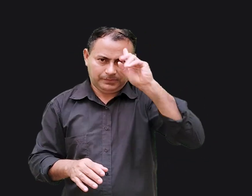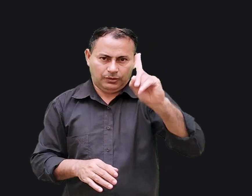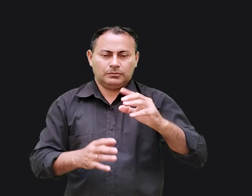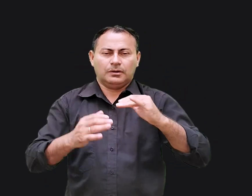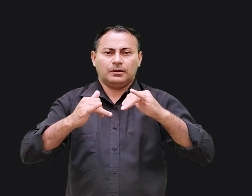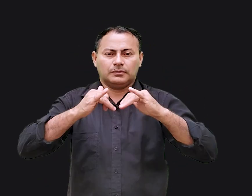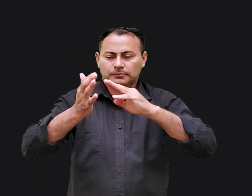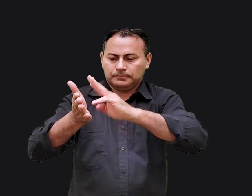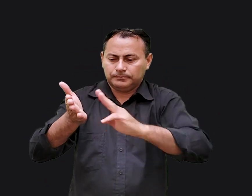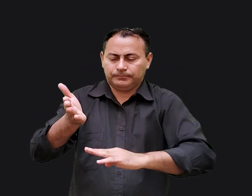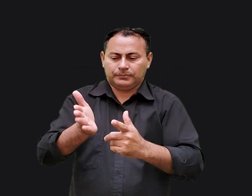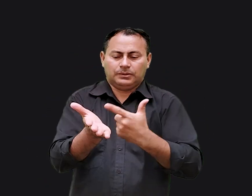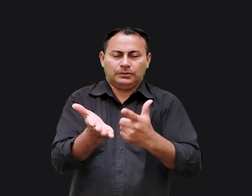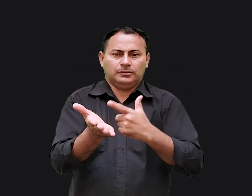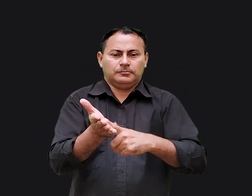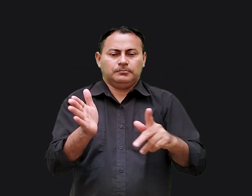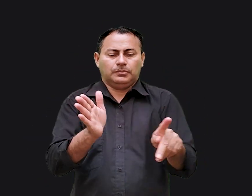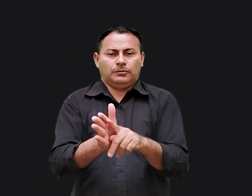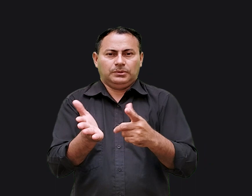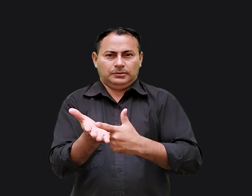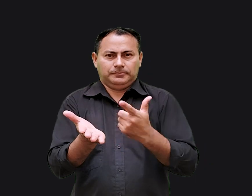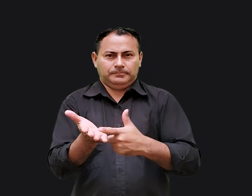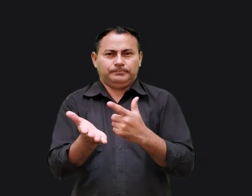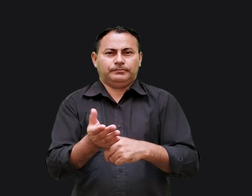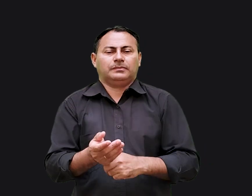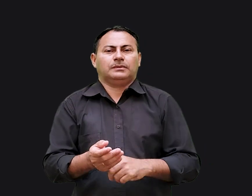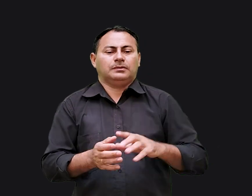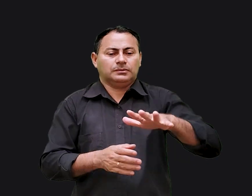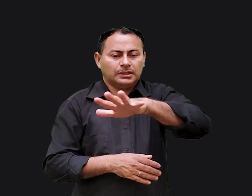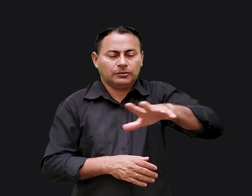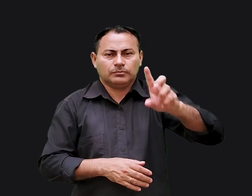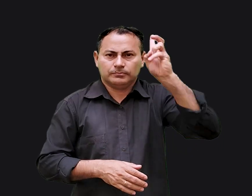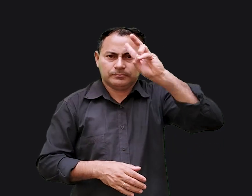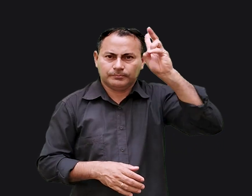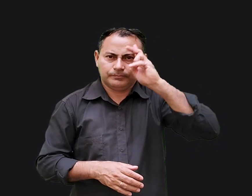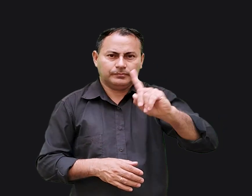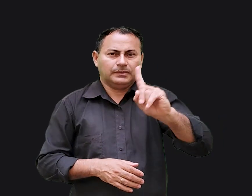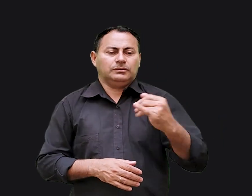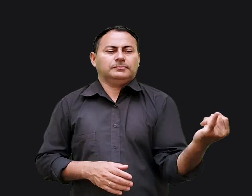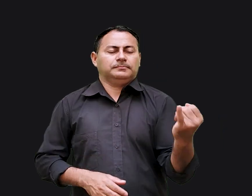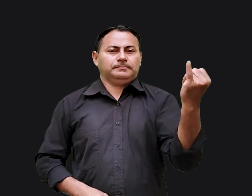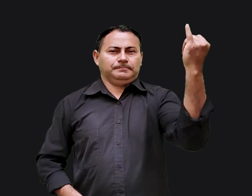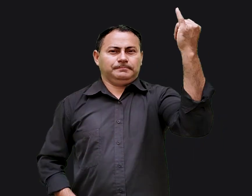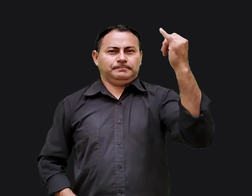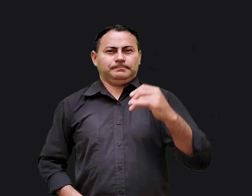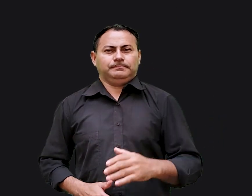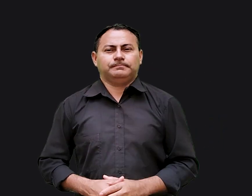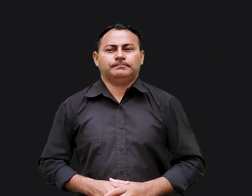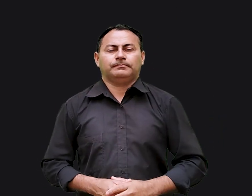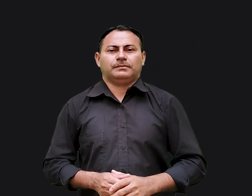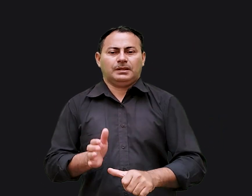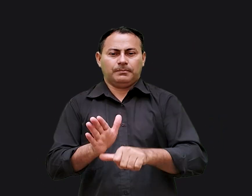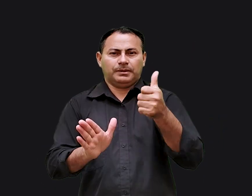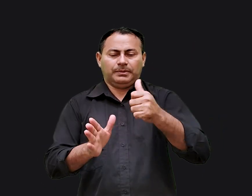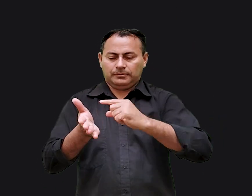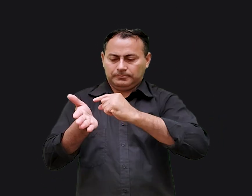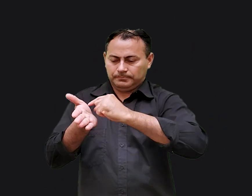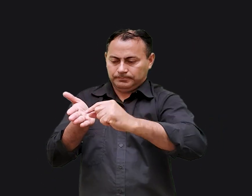A mensagem do livro está no próprio livro, e o cenário histórico não é importante. Os primeiros versículos